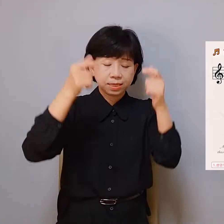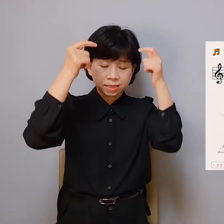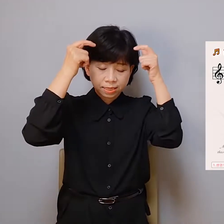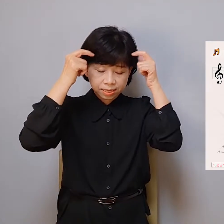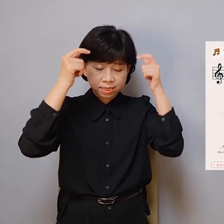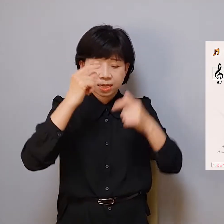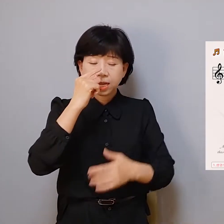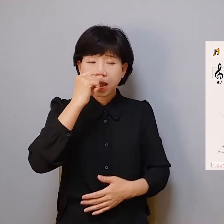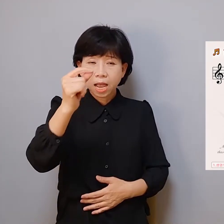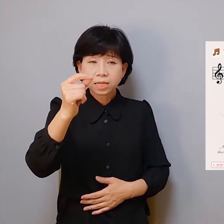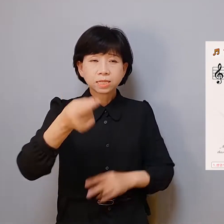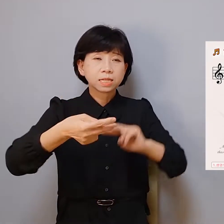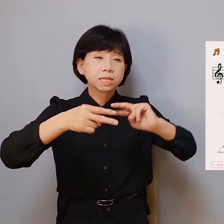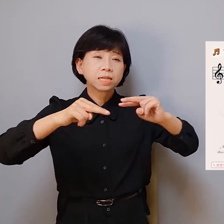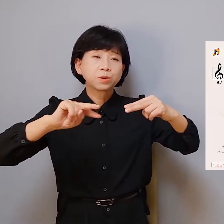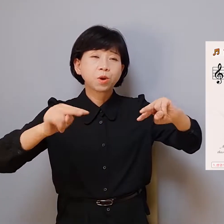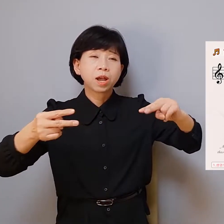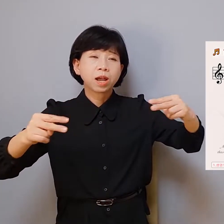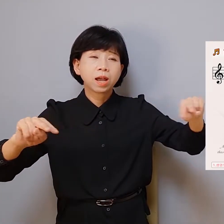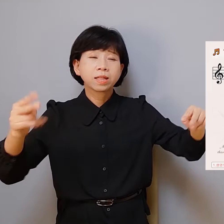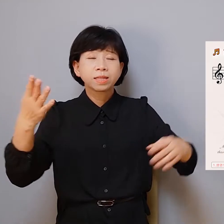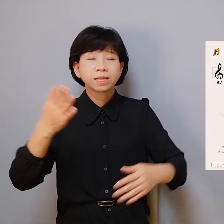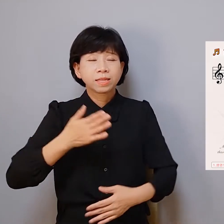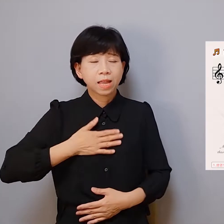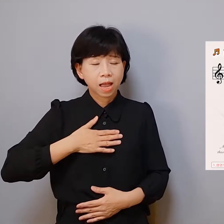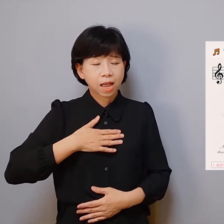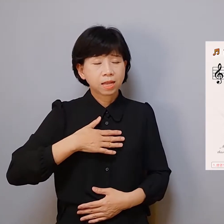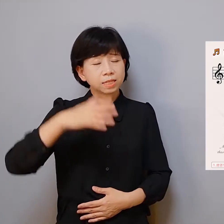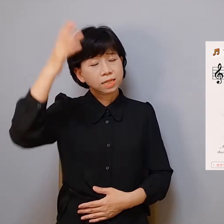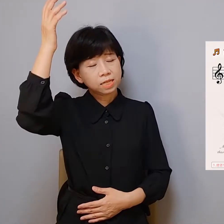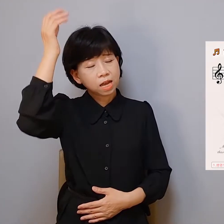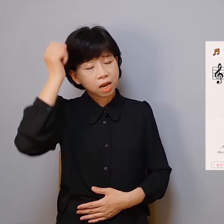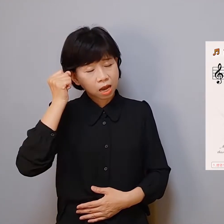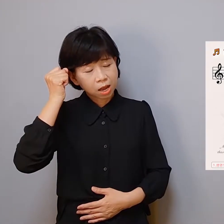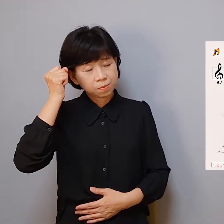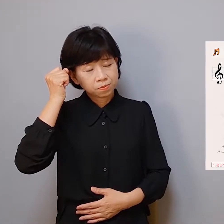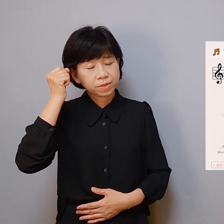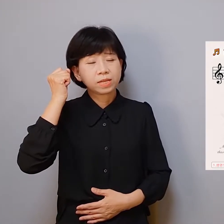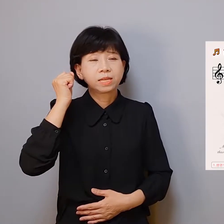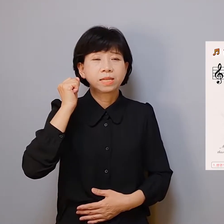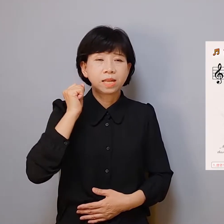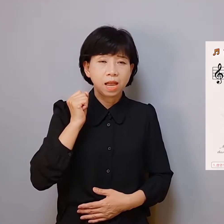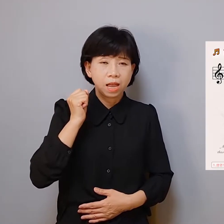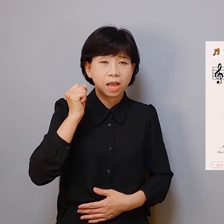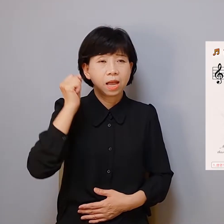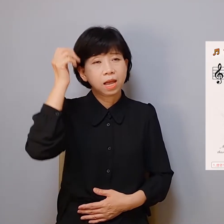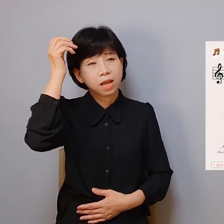날 위해 쓰신 가시관 나